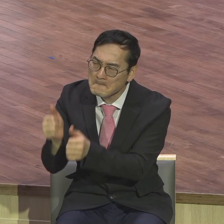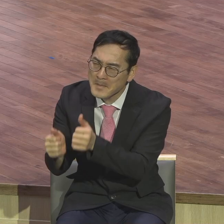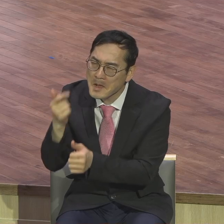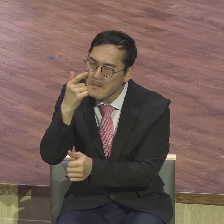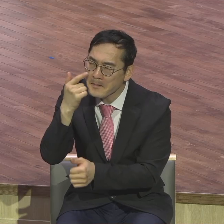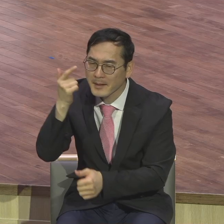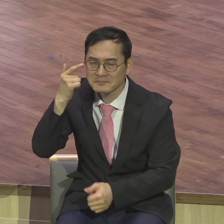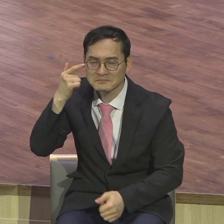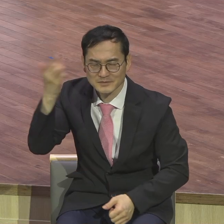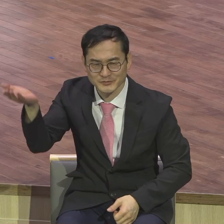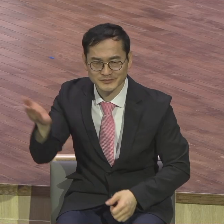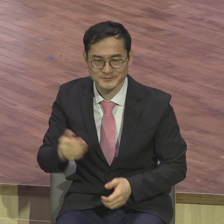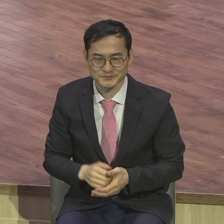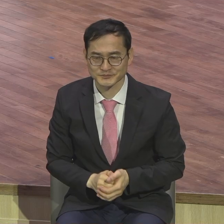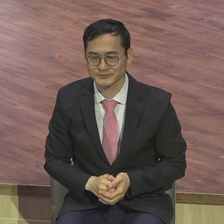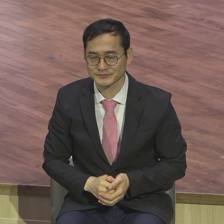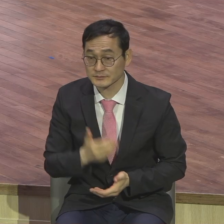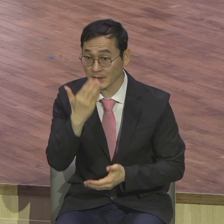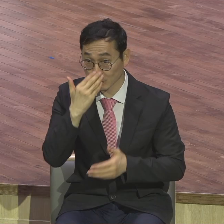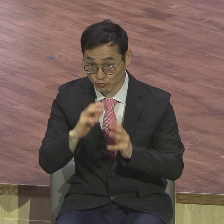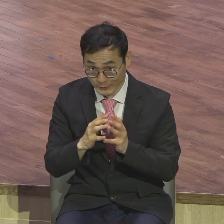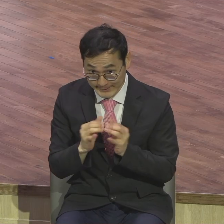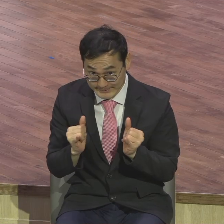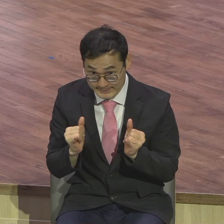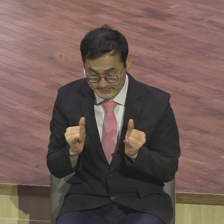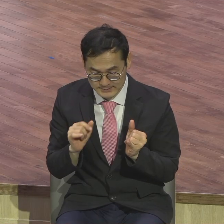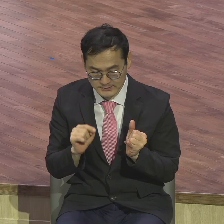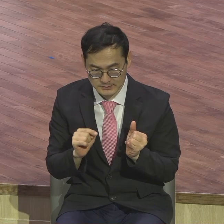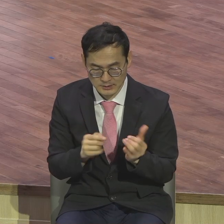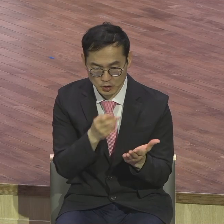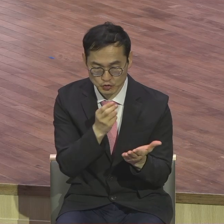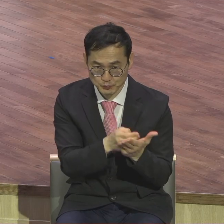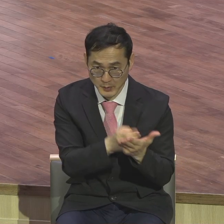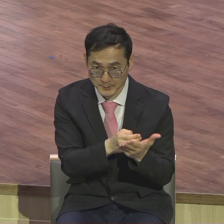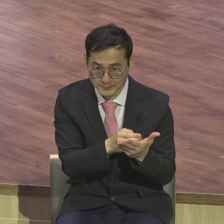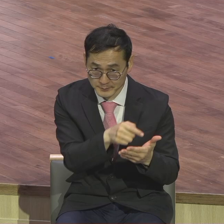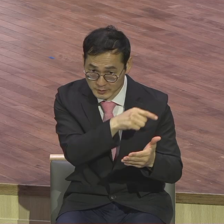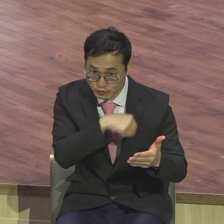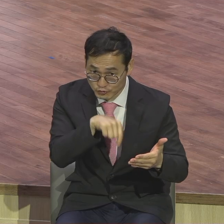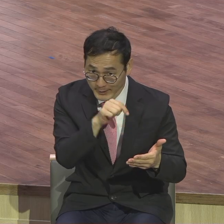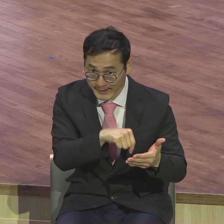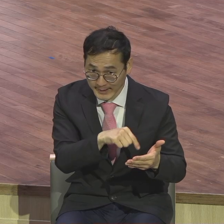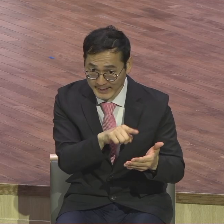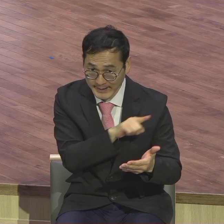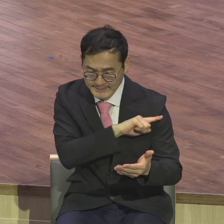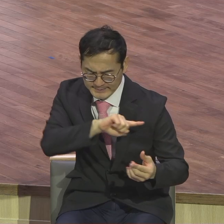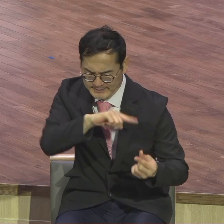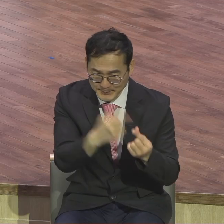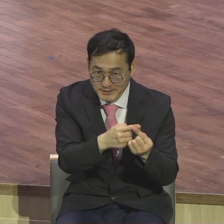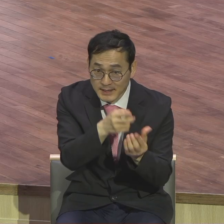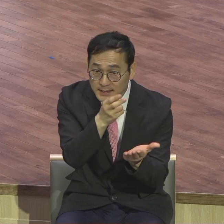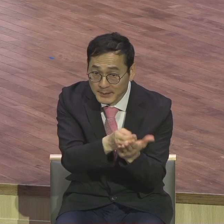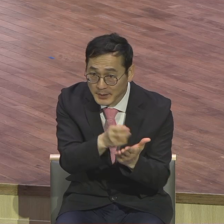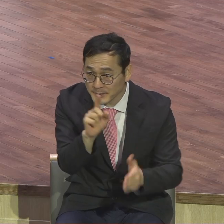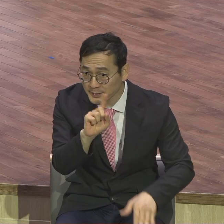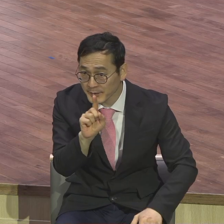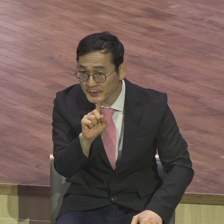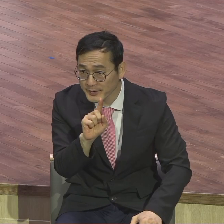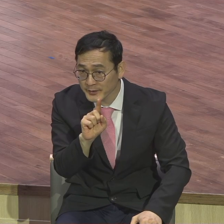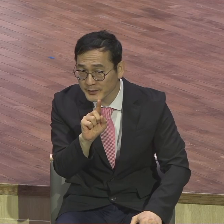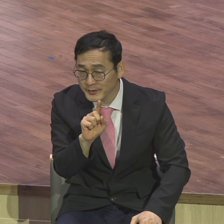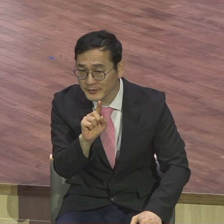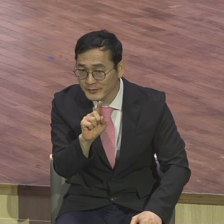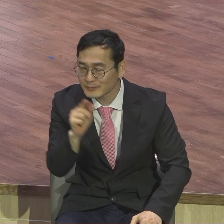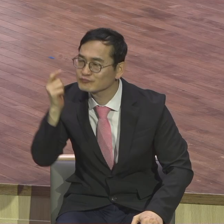유대인들이 지키고 있는 이 율법 중에서 가장 큰 개명이 뭐냐라는